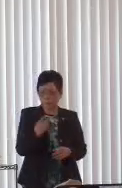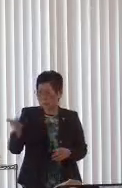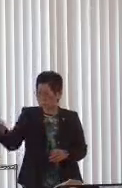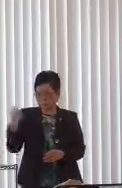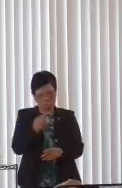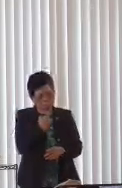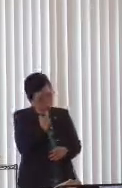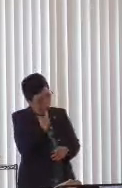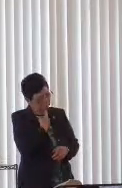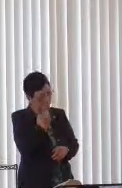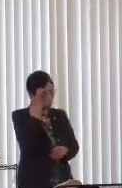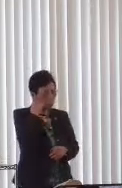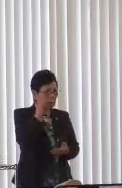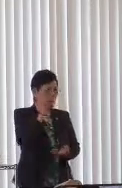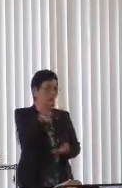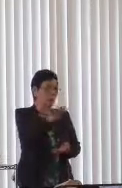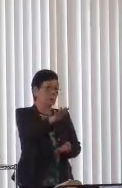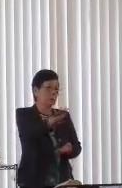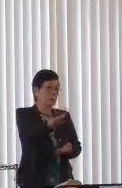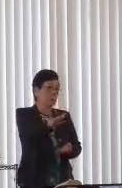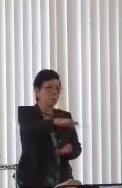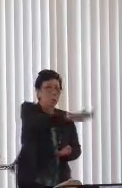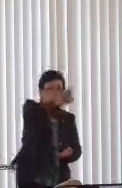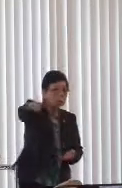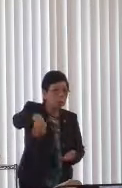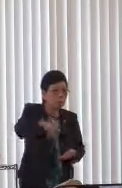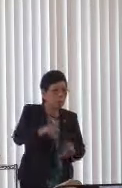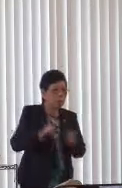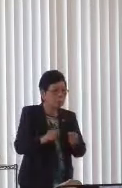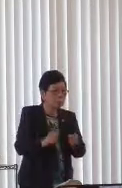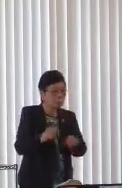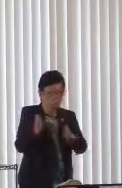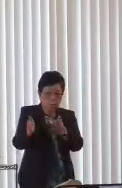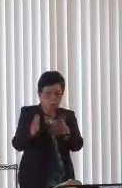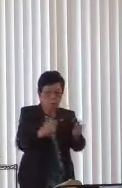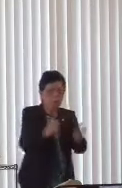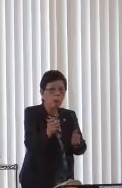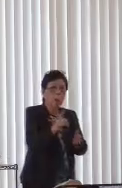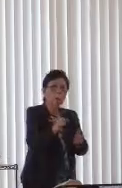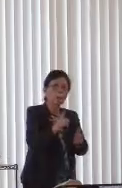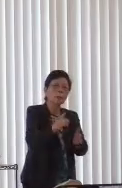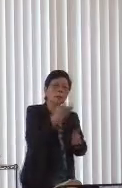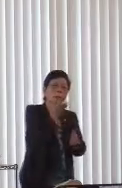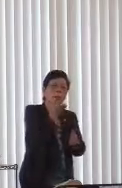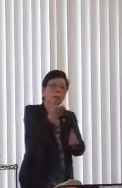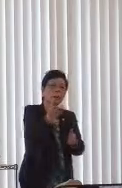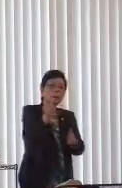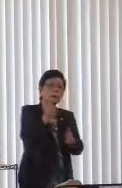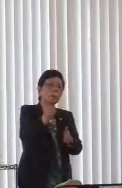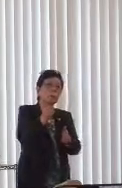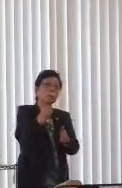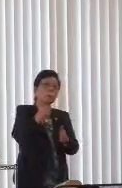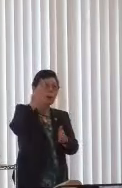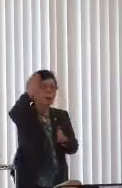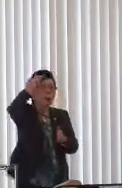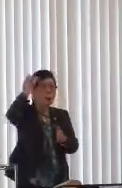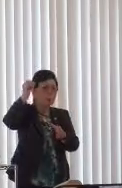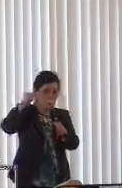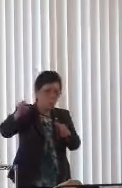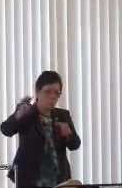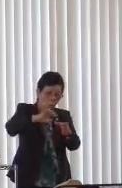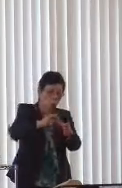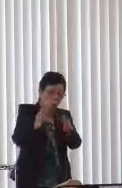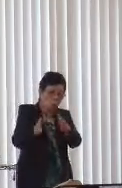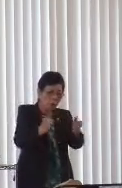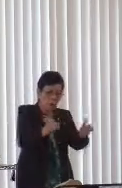ゃあ私たちがするべき準備は何なのかと、どうすれば油を備えておく